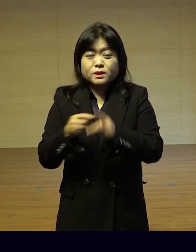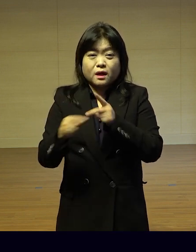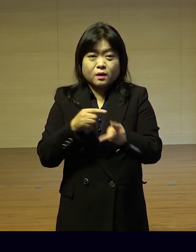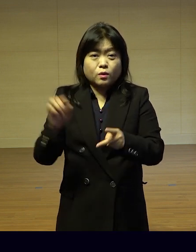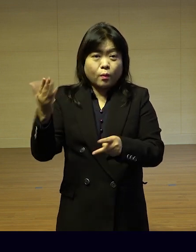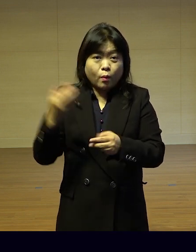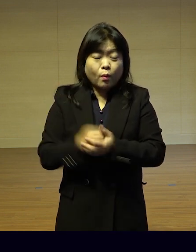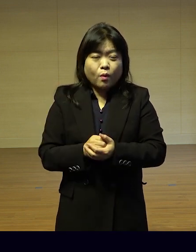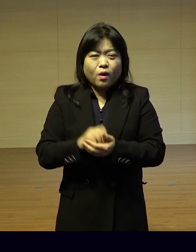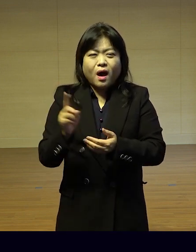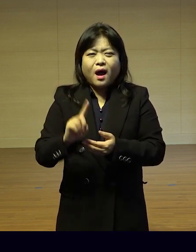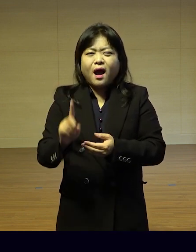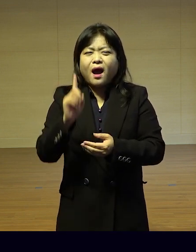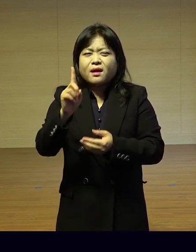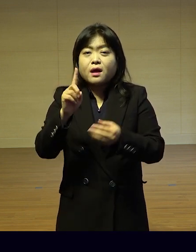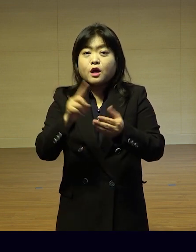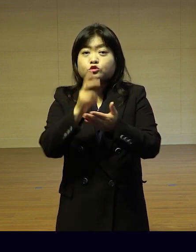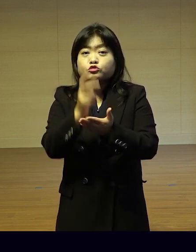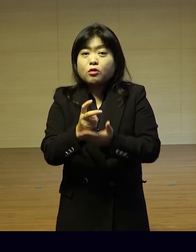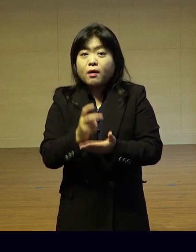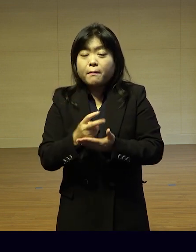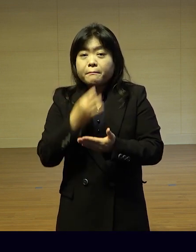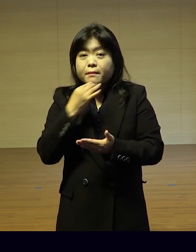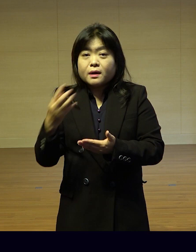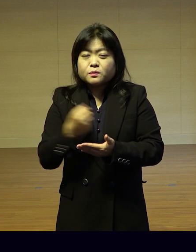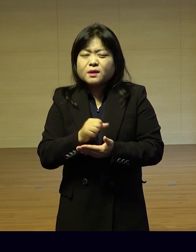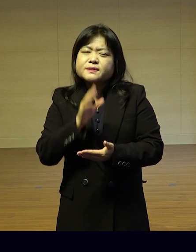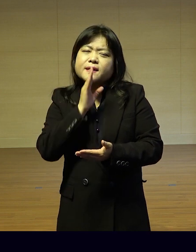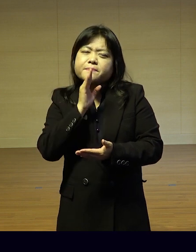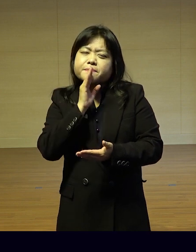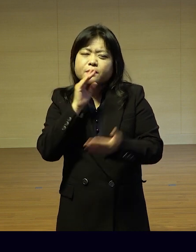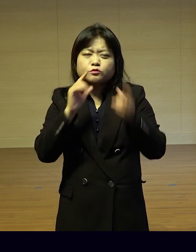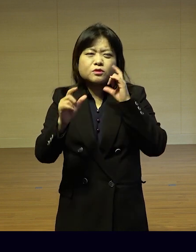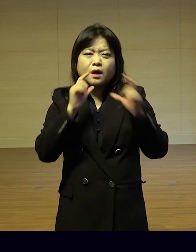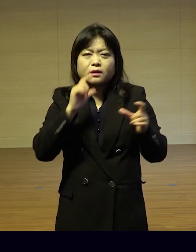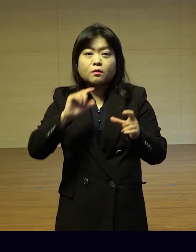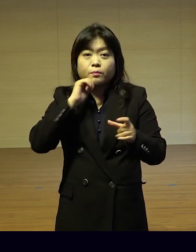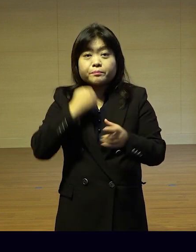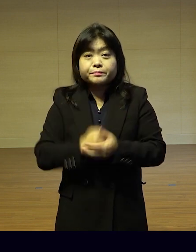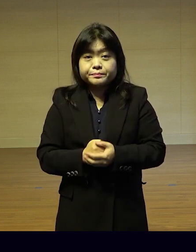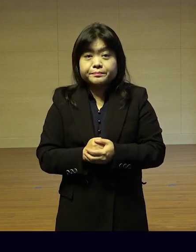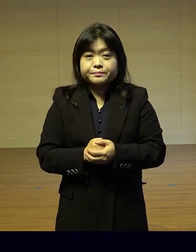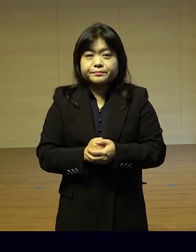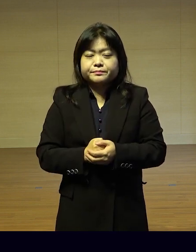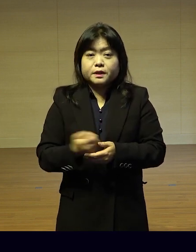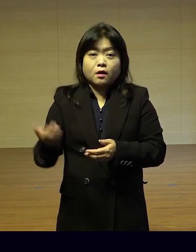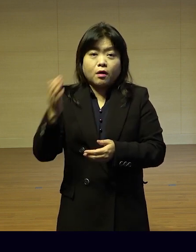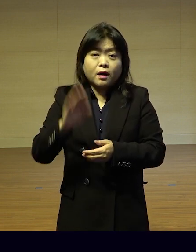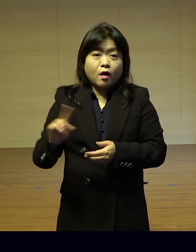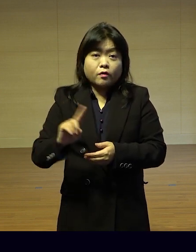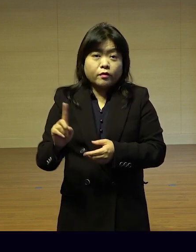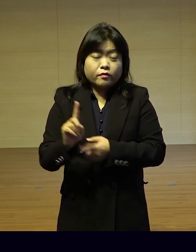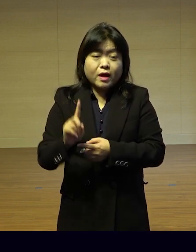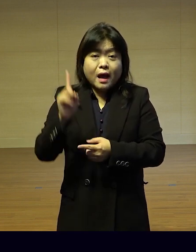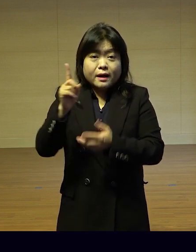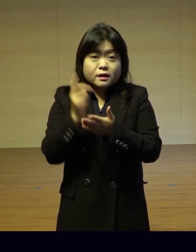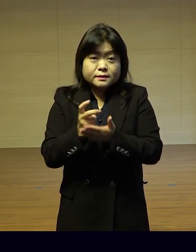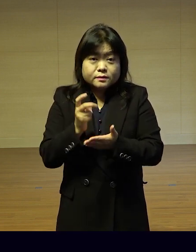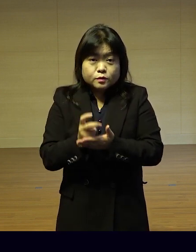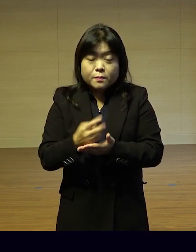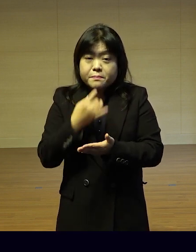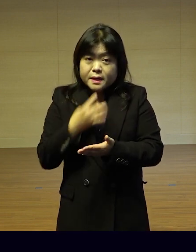이행하며 그 어떤 하나의 규정만으로는 참이라고 주장될 수 없죠. 그러나 어떤 한